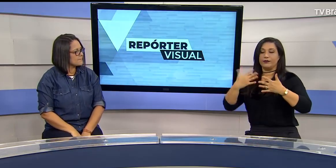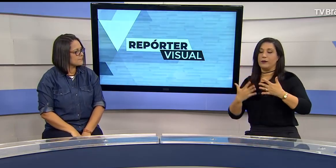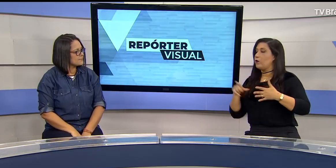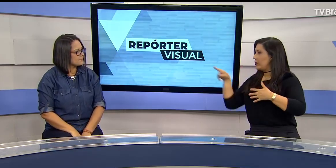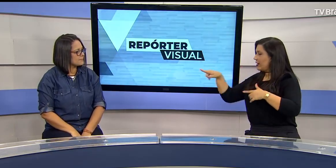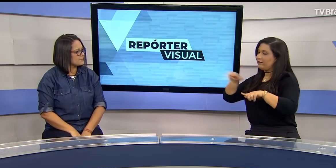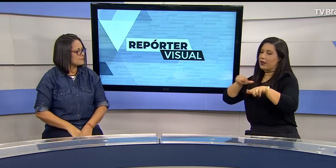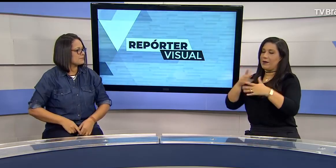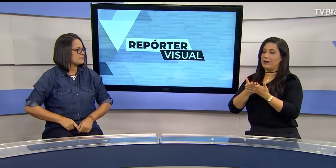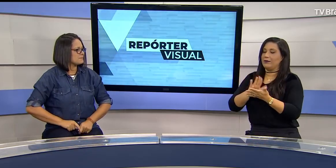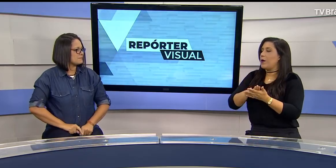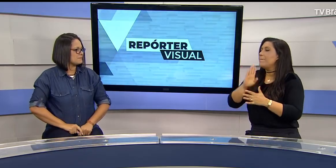área preferida?